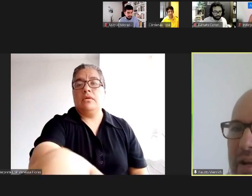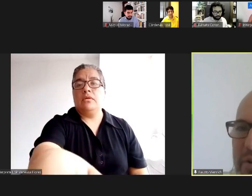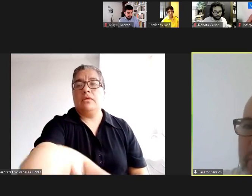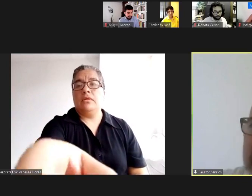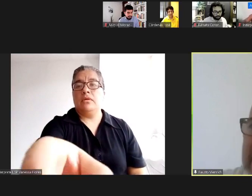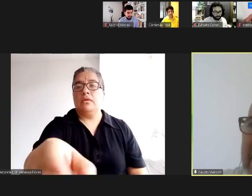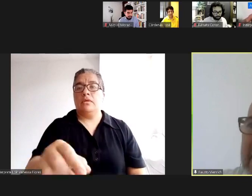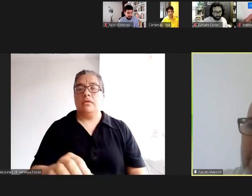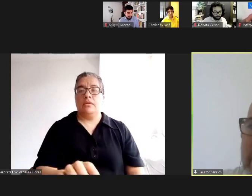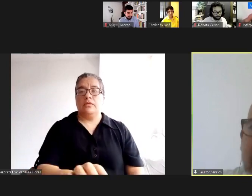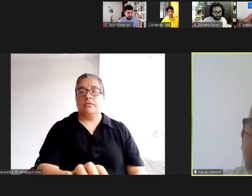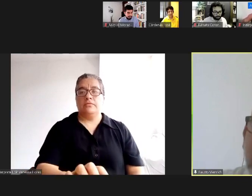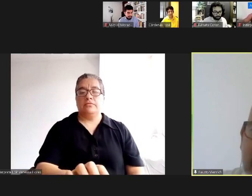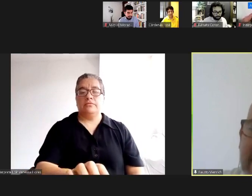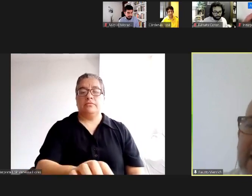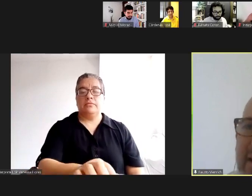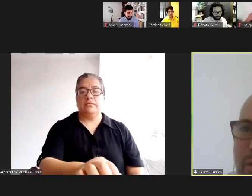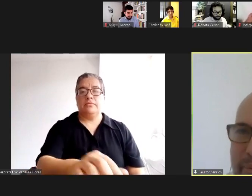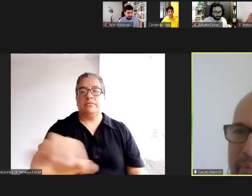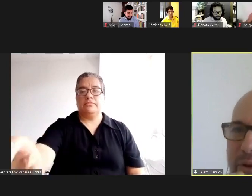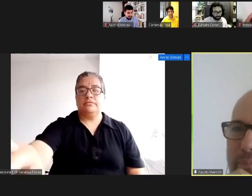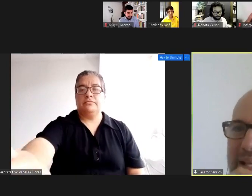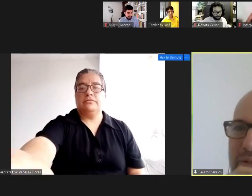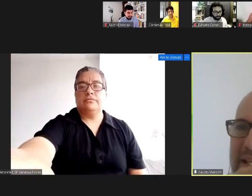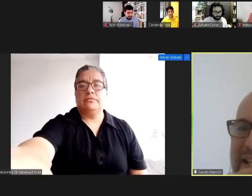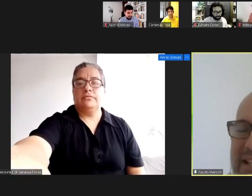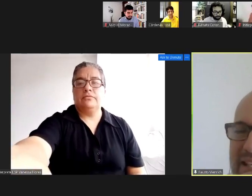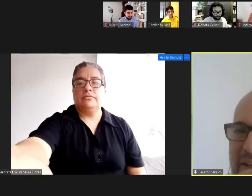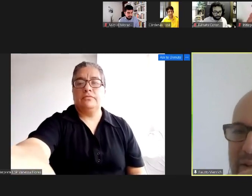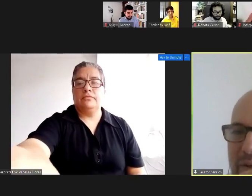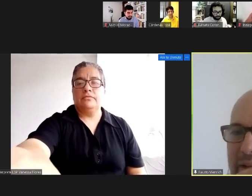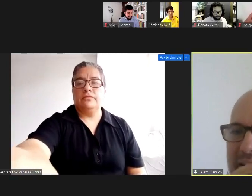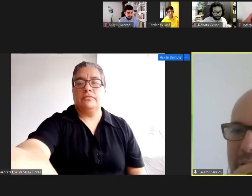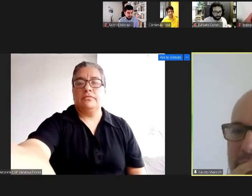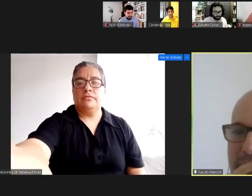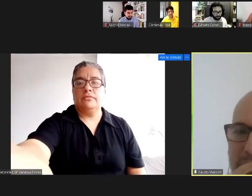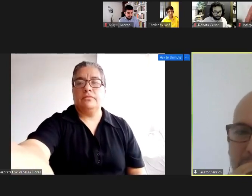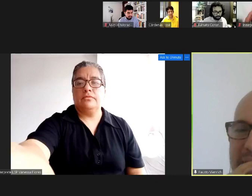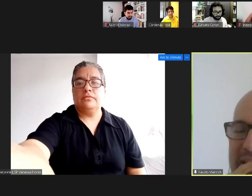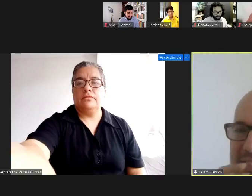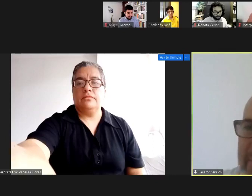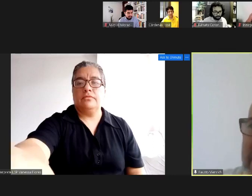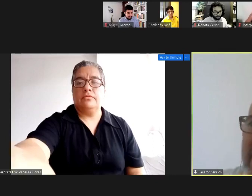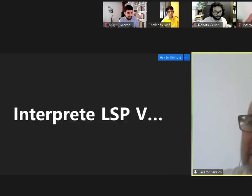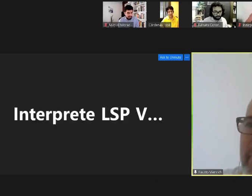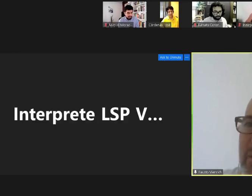largo camino por andar, se están dando los primeros pasos hacia lograr